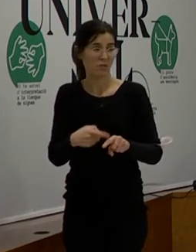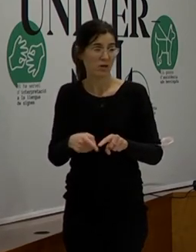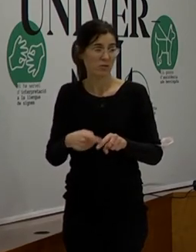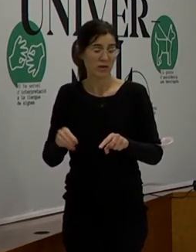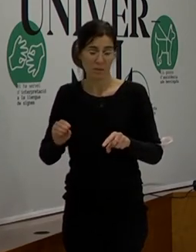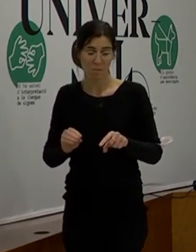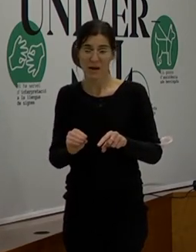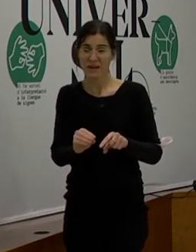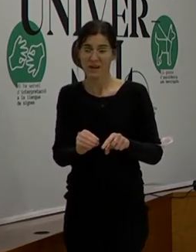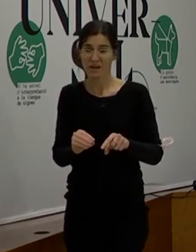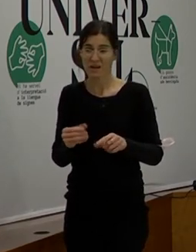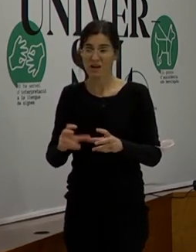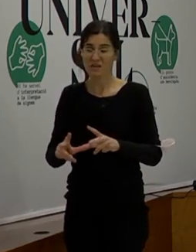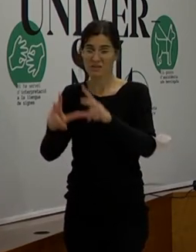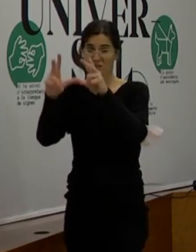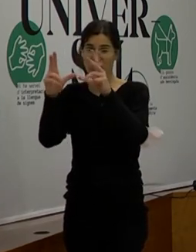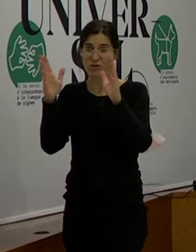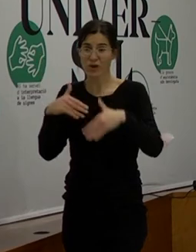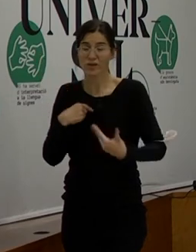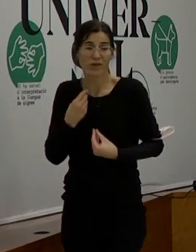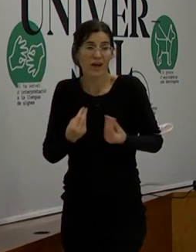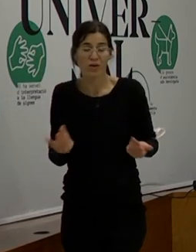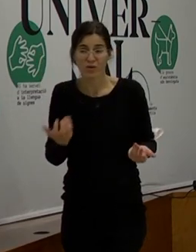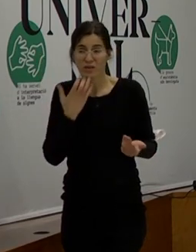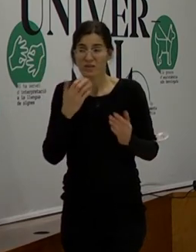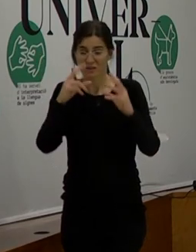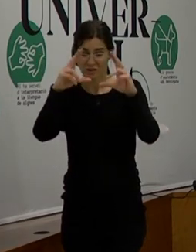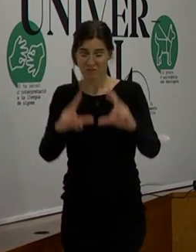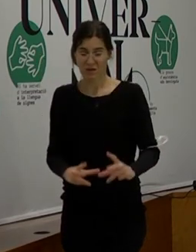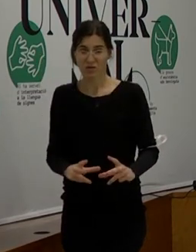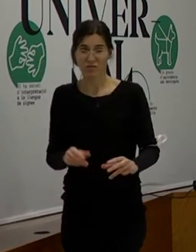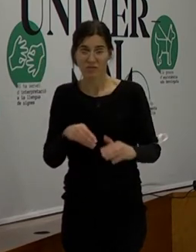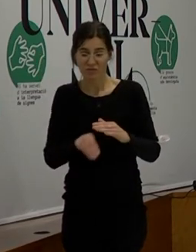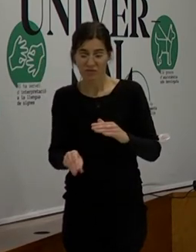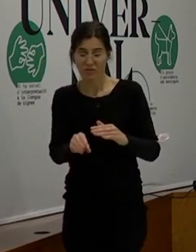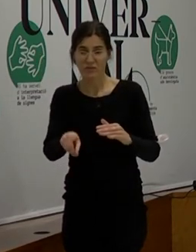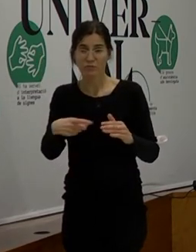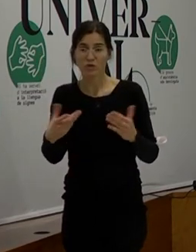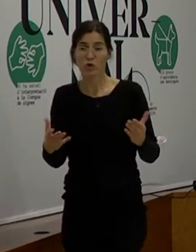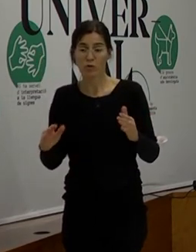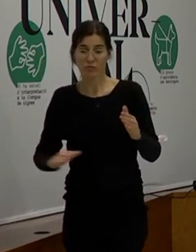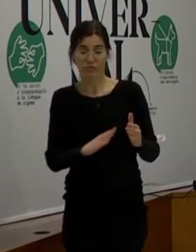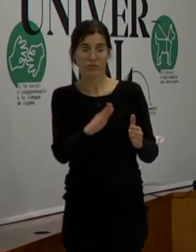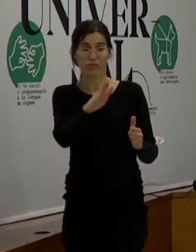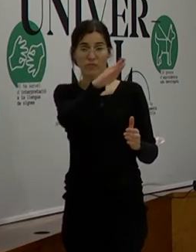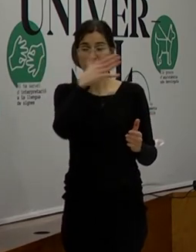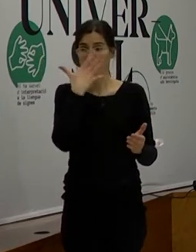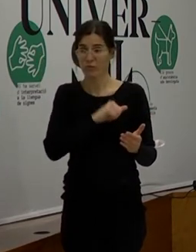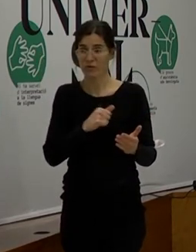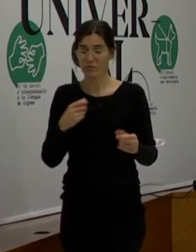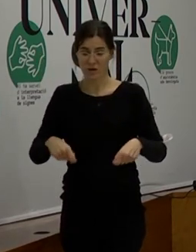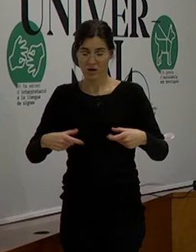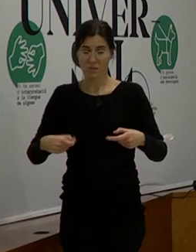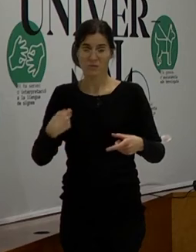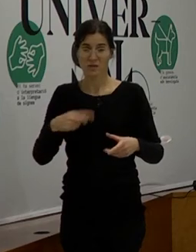no té ascensor. I jo què vol que li digui? O sigui, si baixo, després com surto? Perquè és un 20% les places de pàrquing. Les rampes